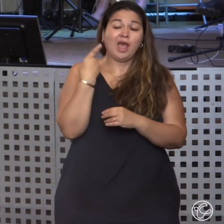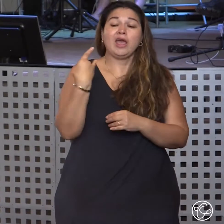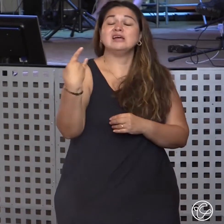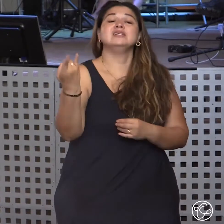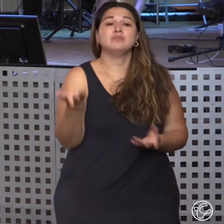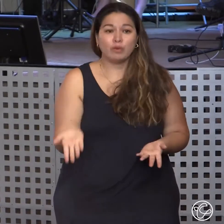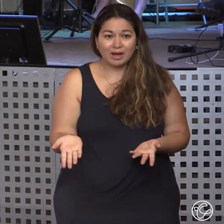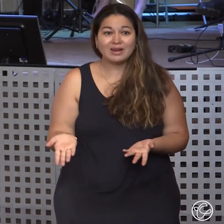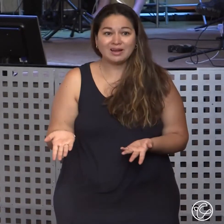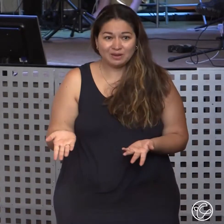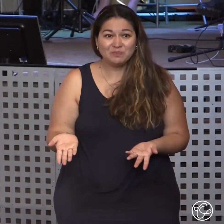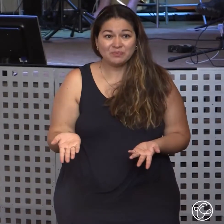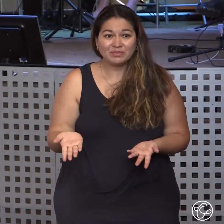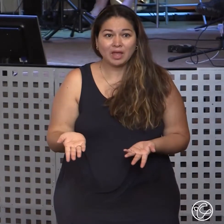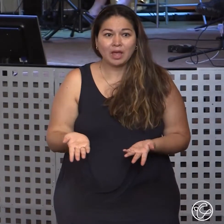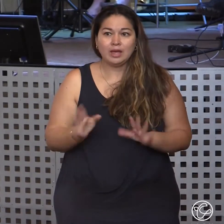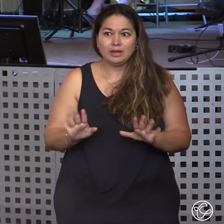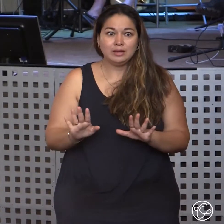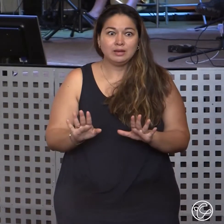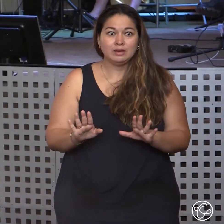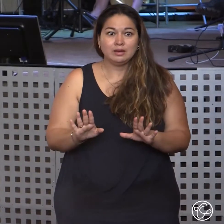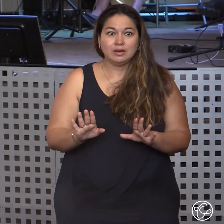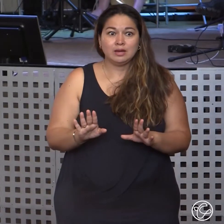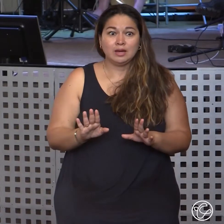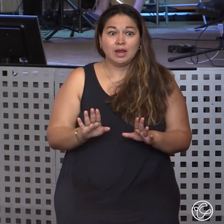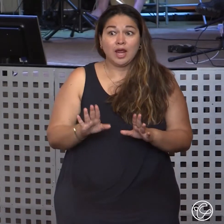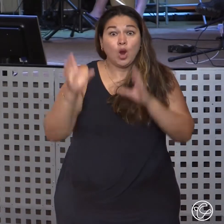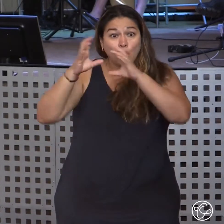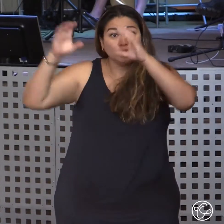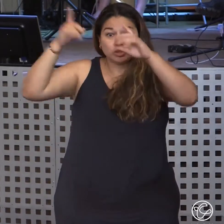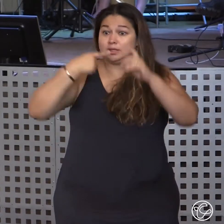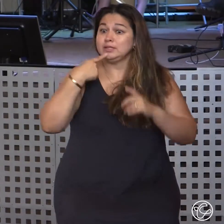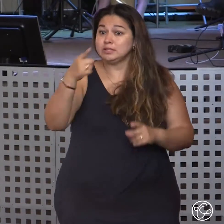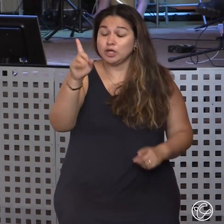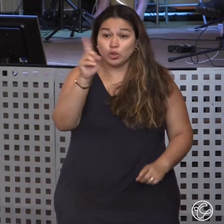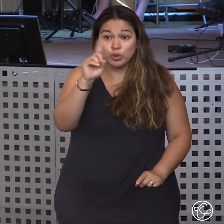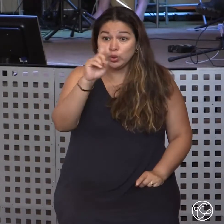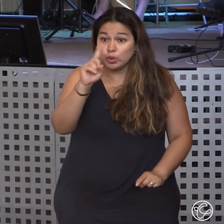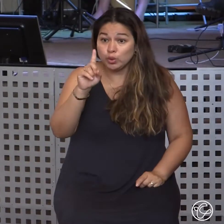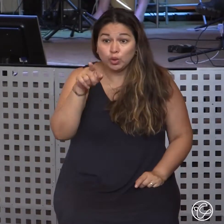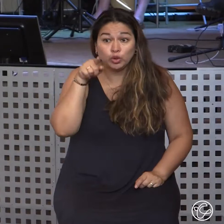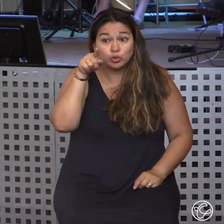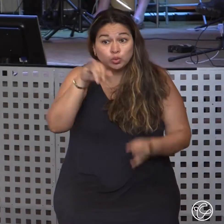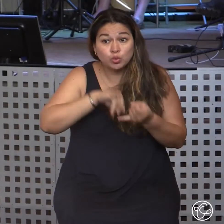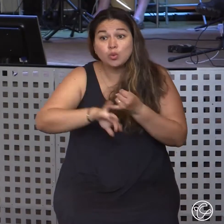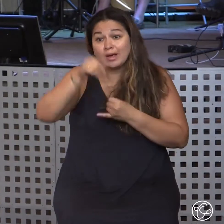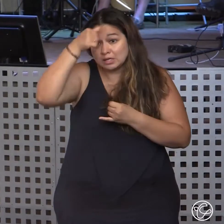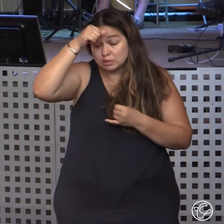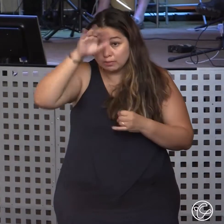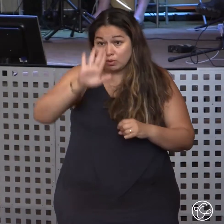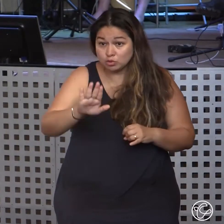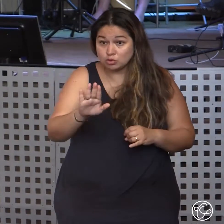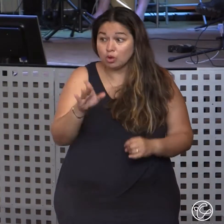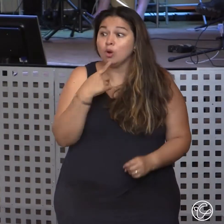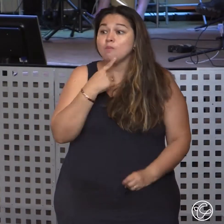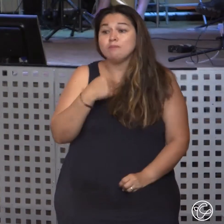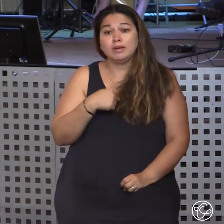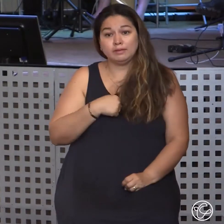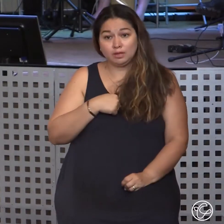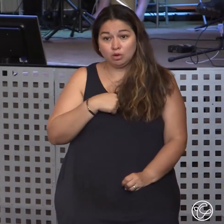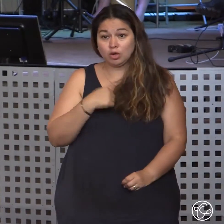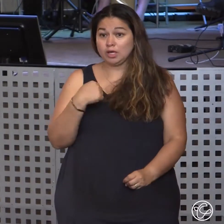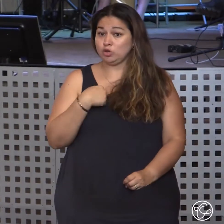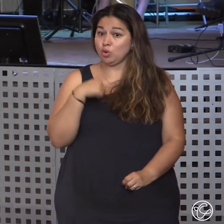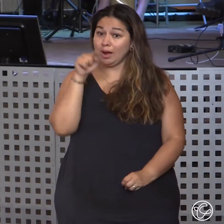a Potifar, a los dos. Él llega y dice, tu marido, mi señor, nada me ha dejado que no